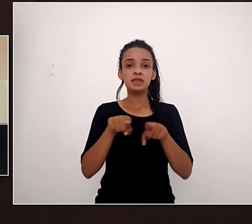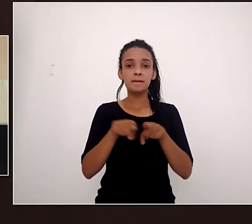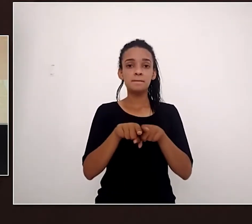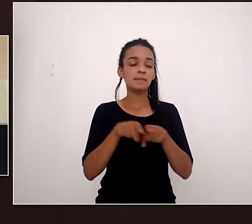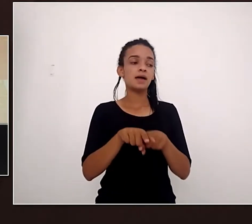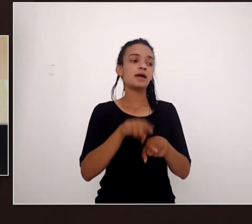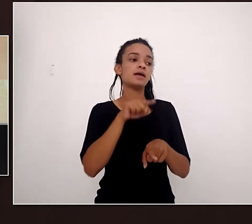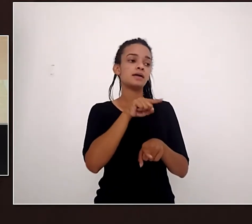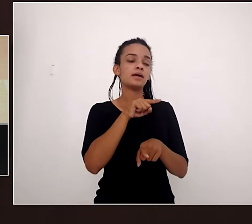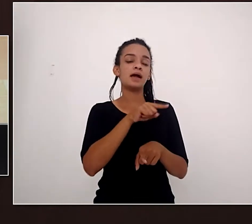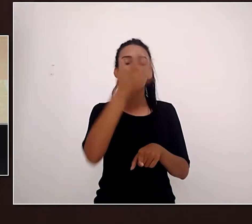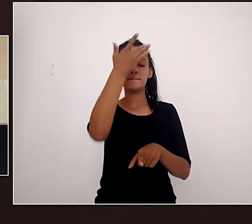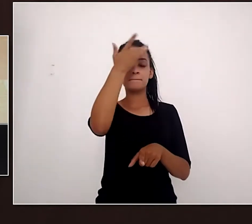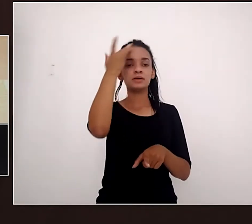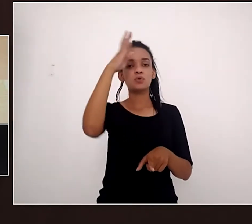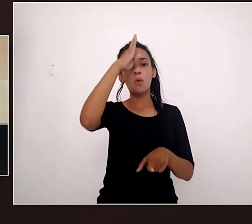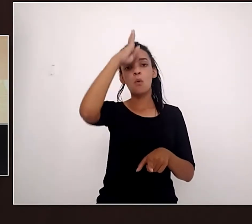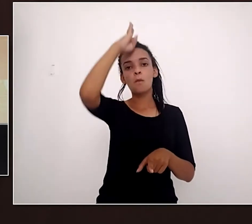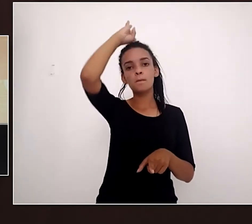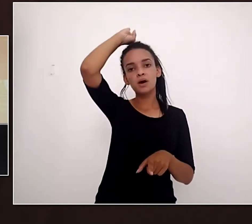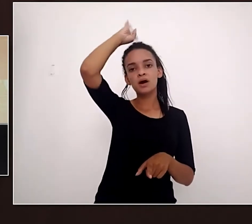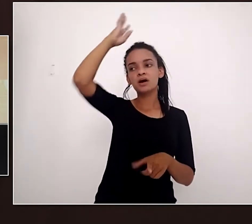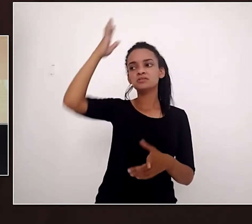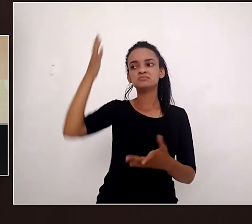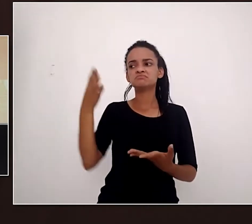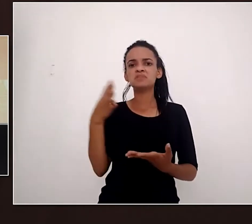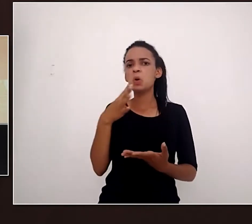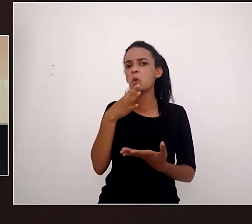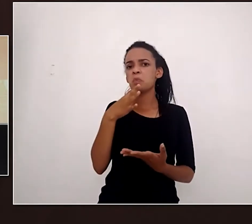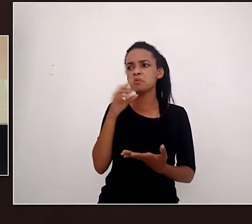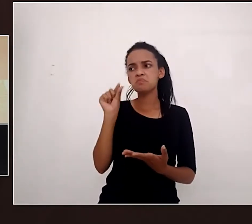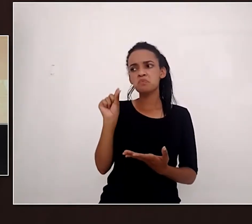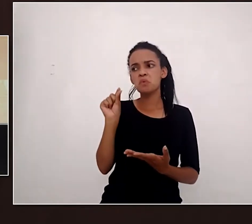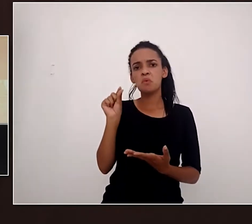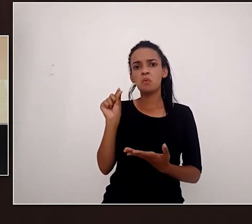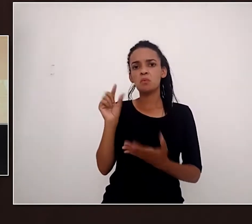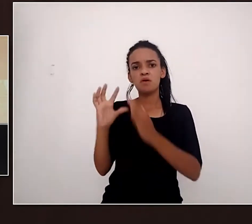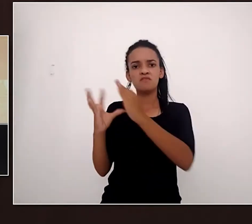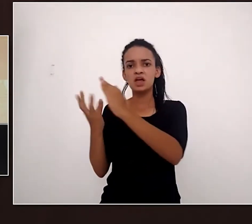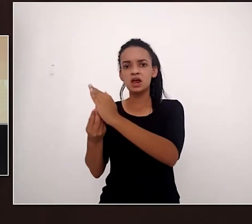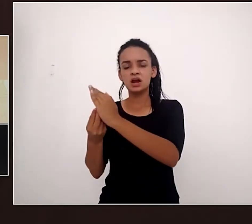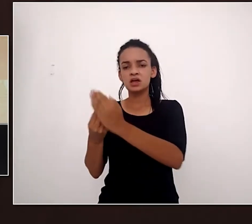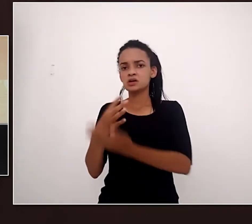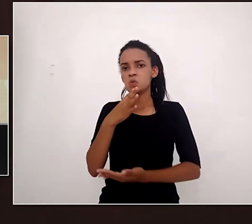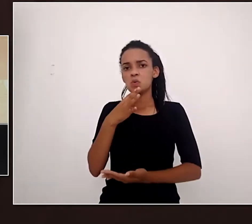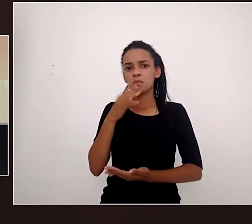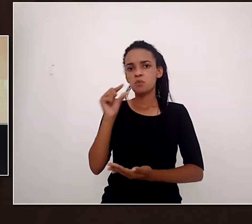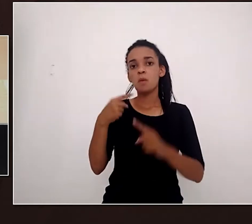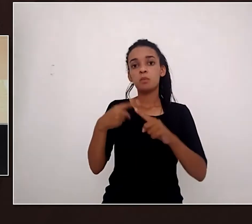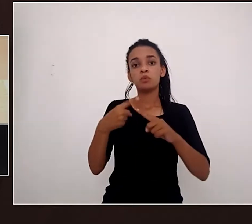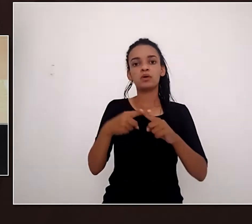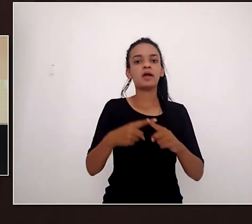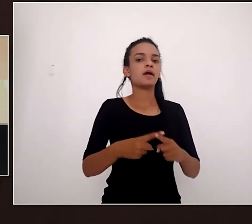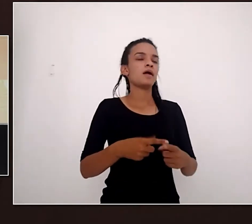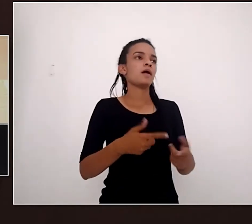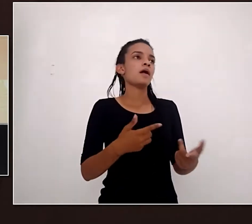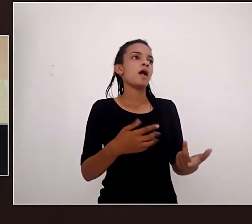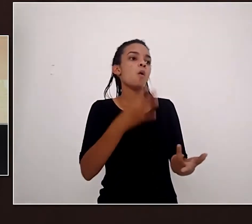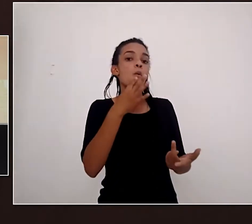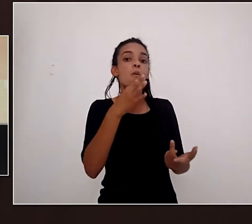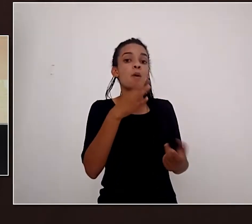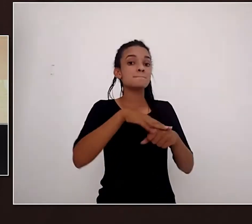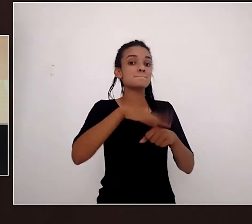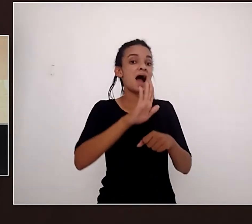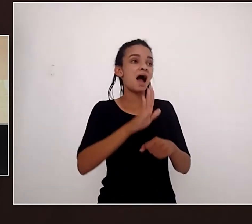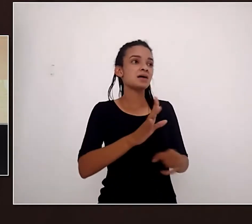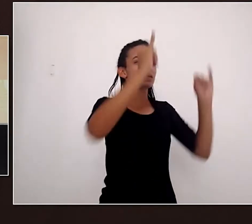romanos, né, adoravam ídolos, idolatria politeísta, e os cristãos mudavam. Eu vou